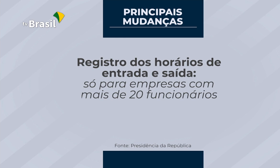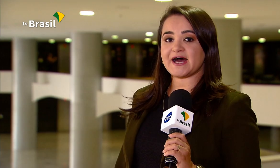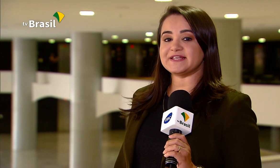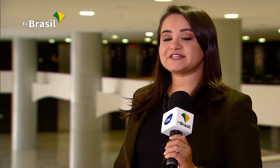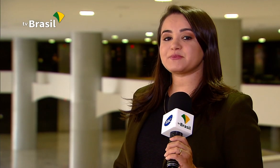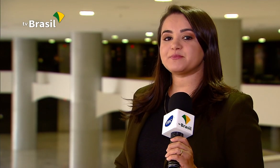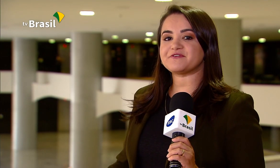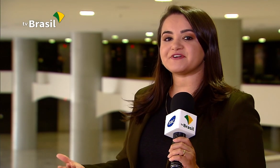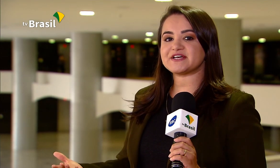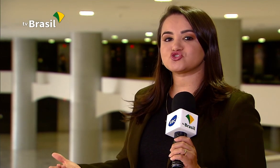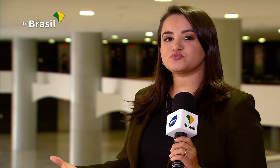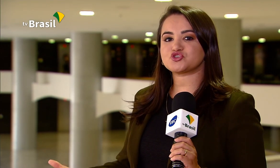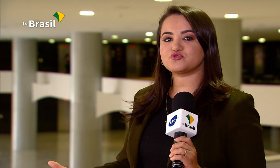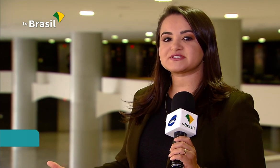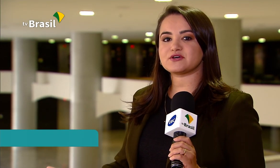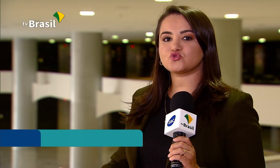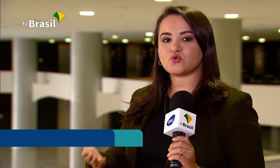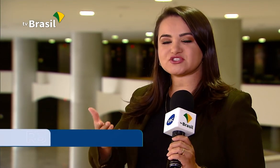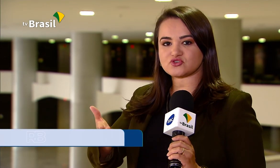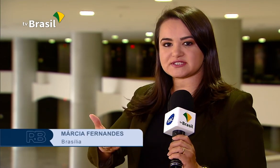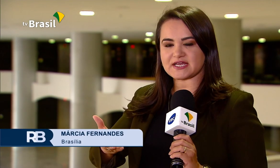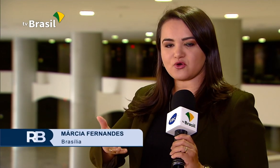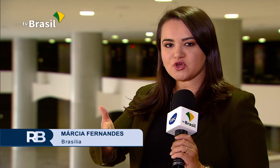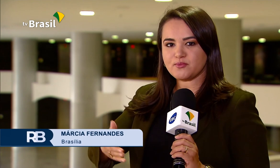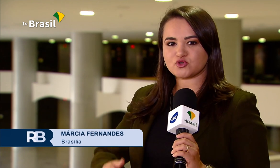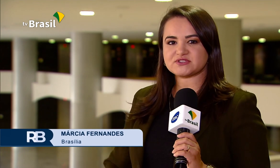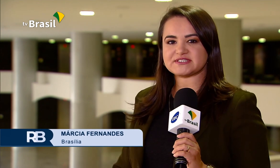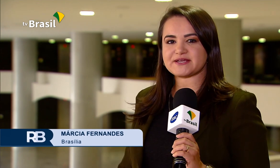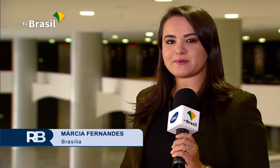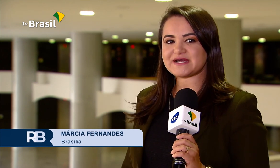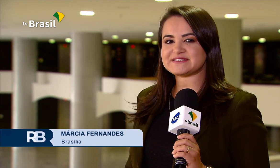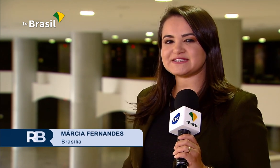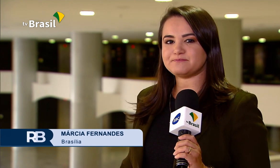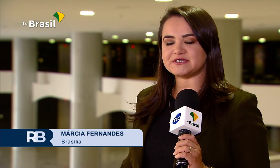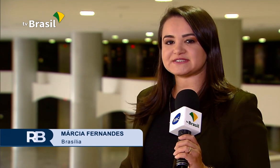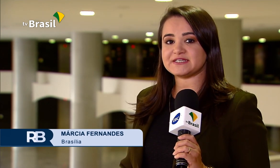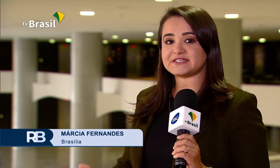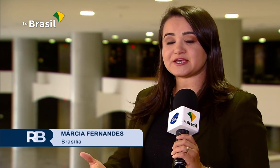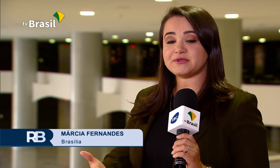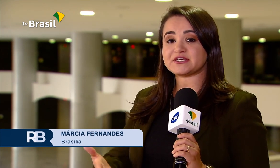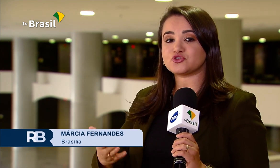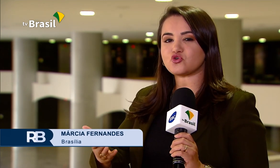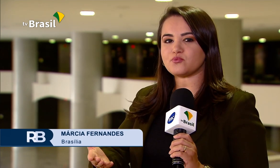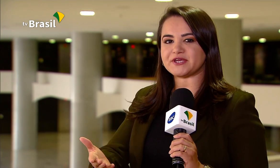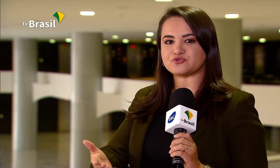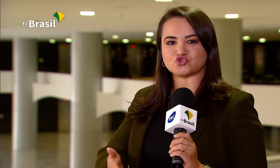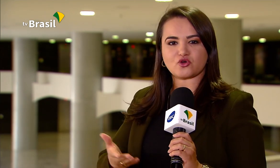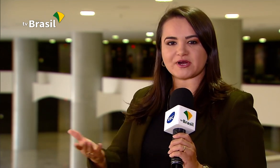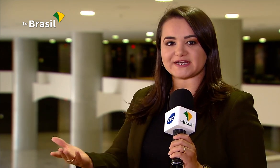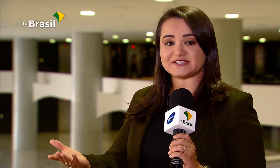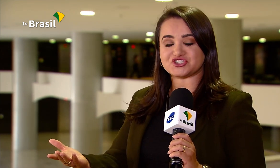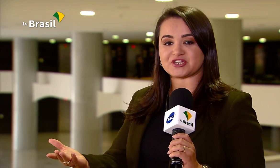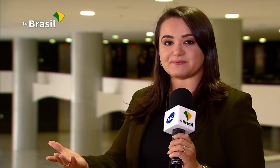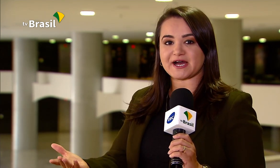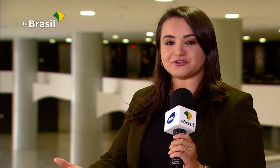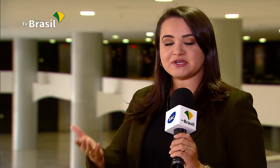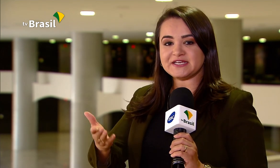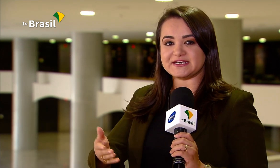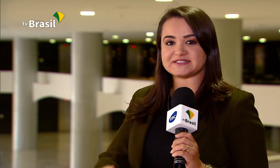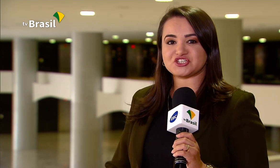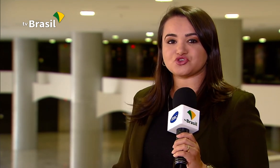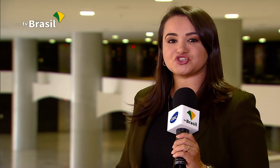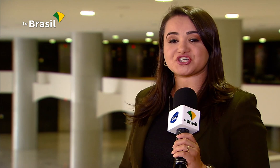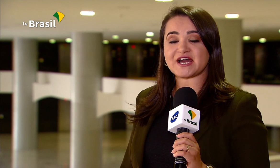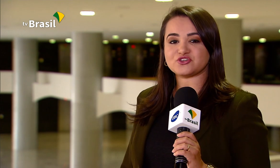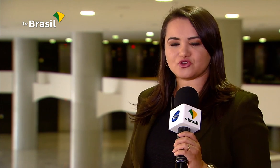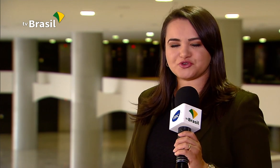funcionários. A lei também prevê a substituição do e-social por um sistema mais simples e determina que documentos como a carteira de trabalho e